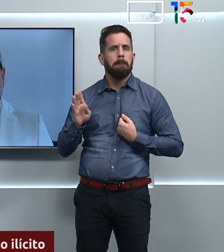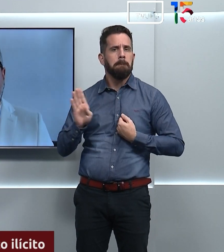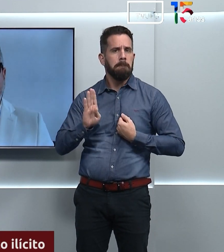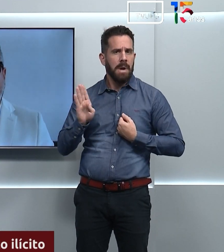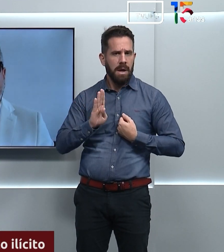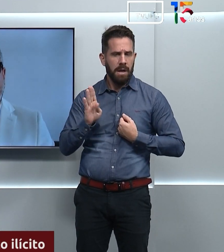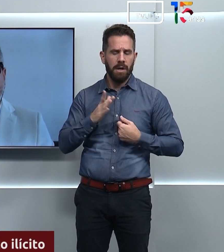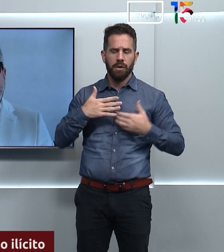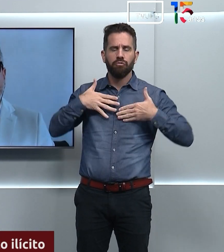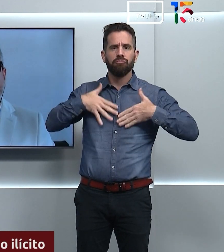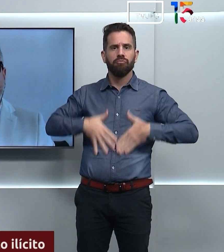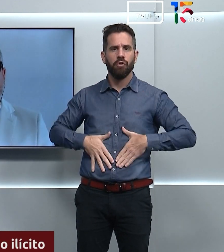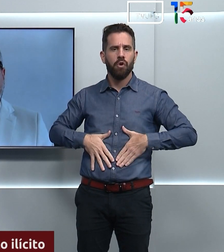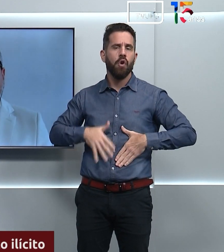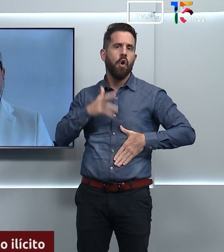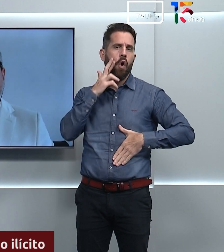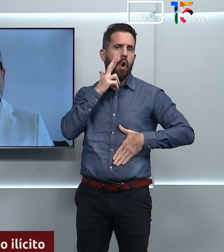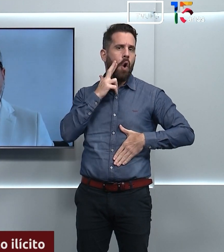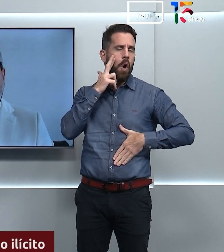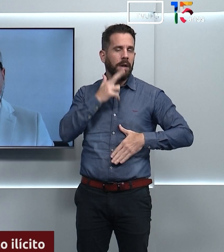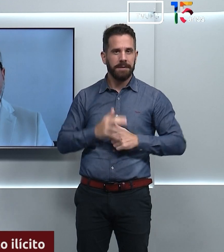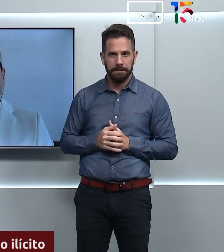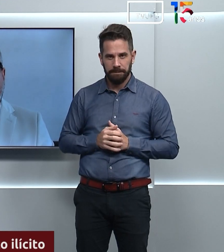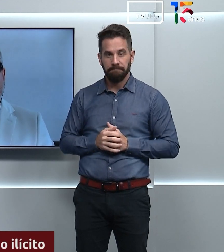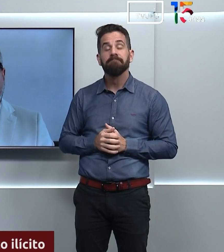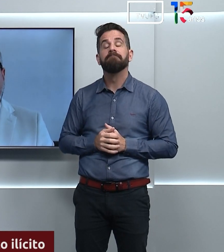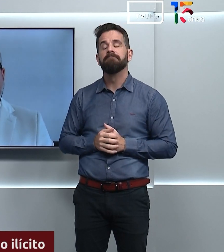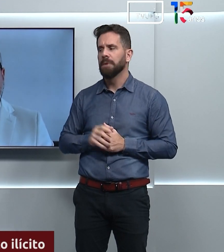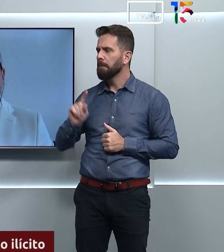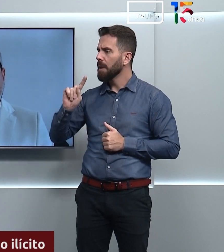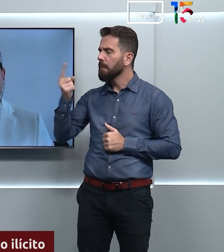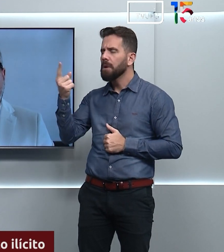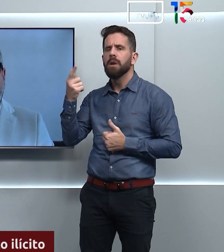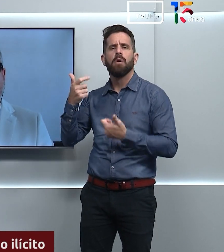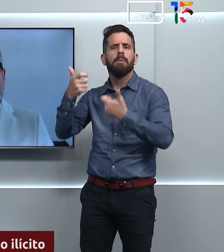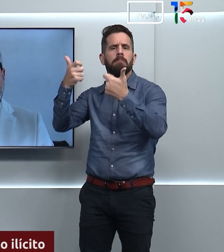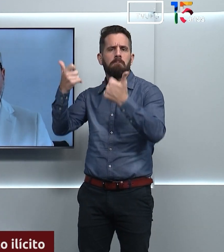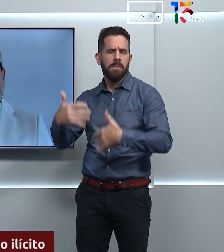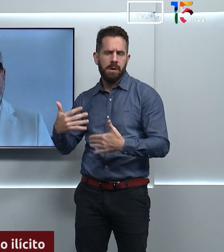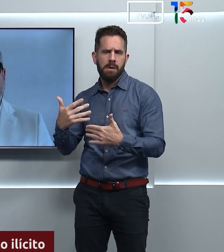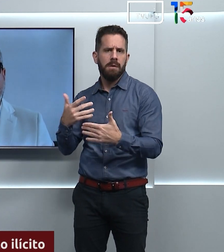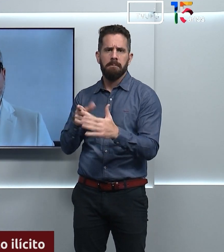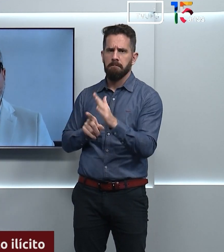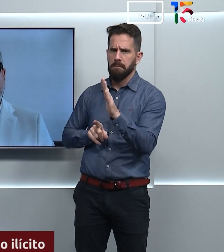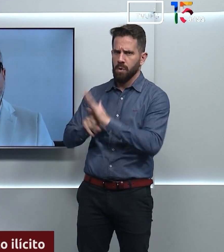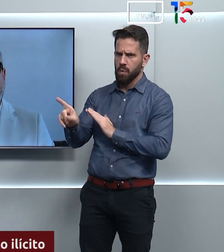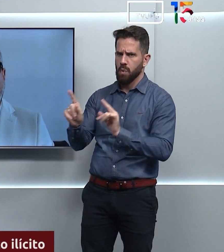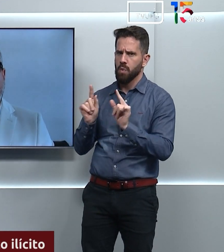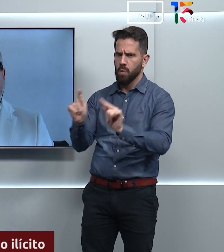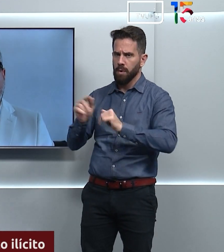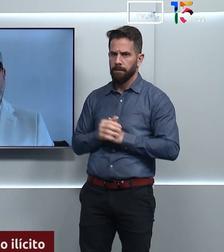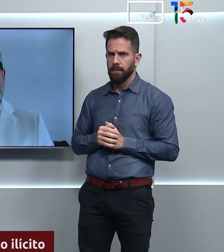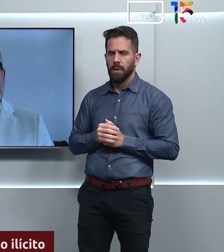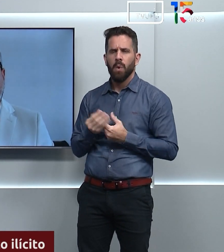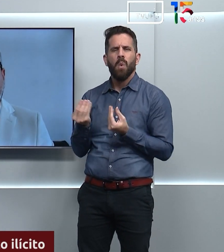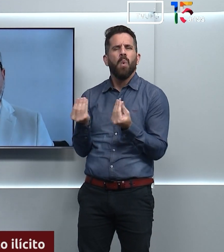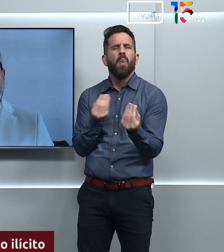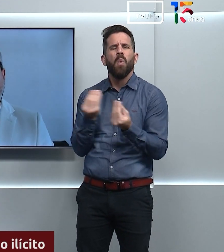camisa cor-de-rosa. Bom, para a gente começar, Cristiano, queria que você explicasse primeiro o que